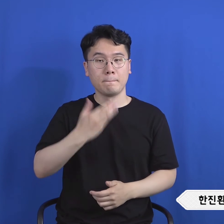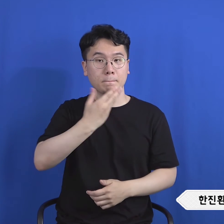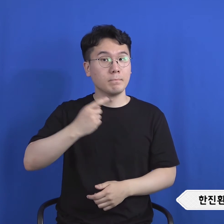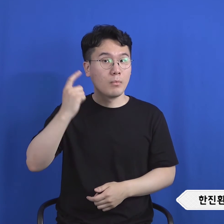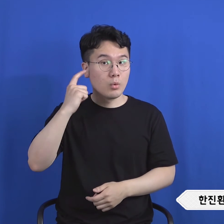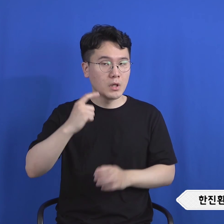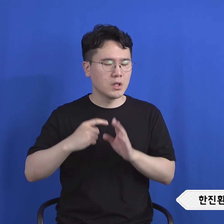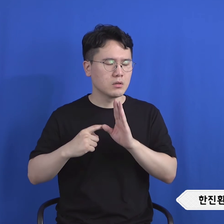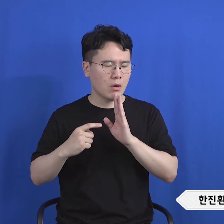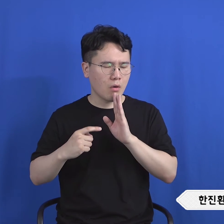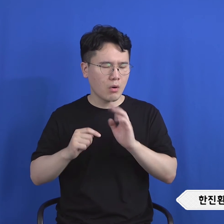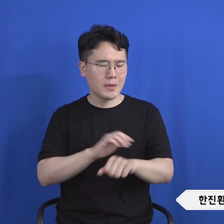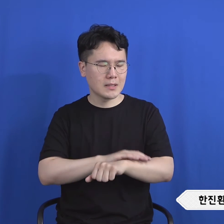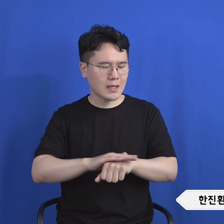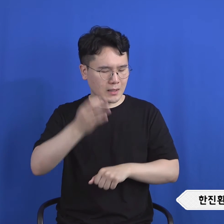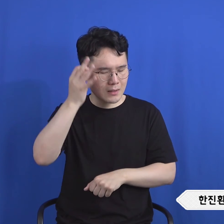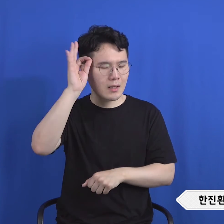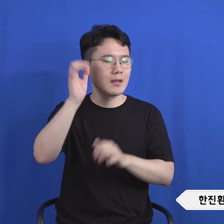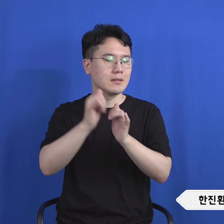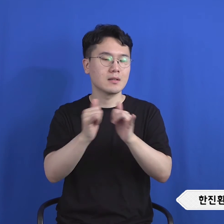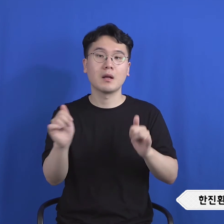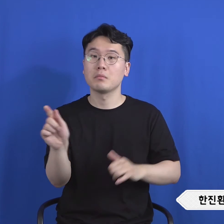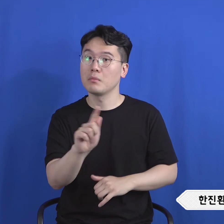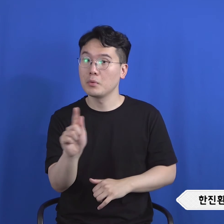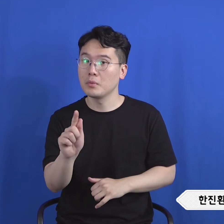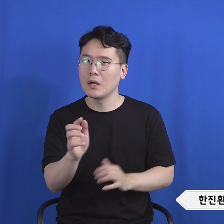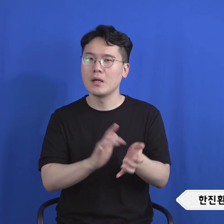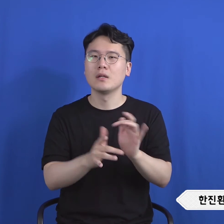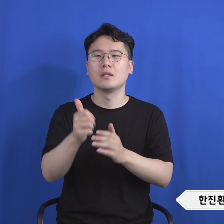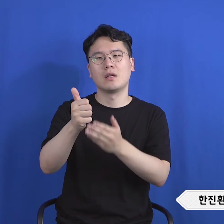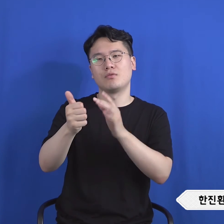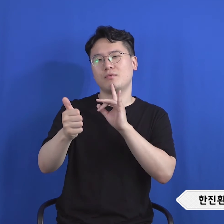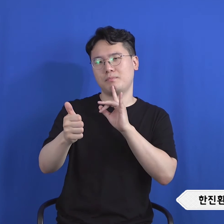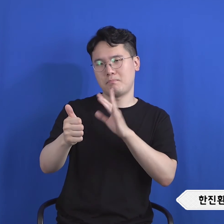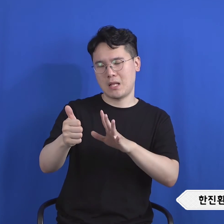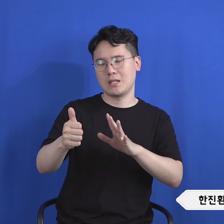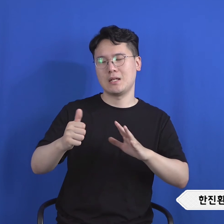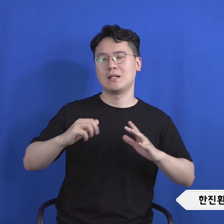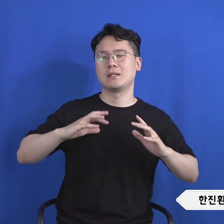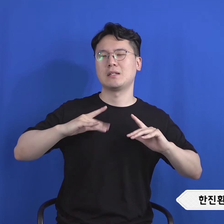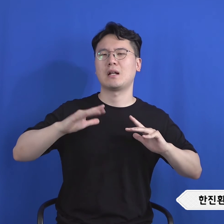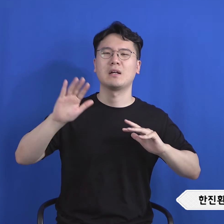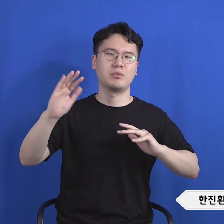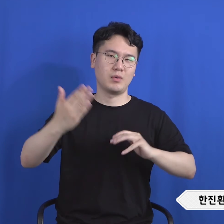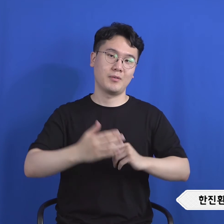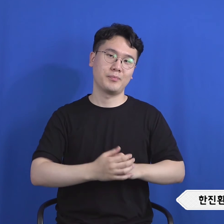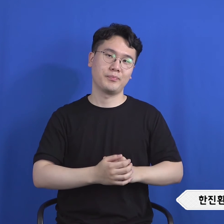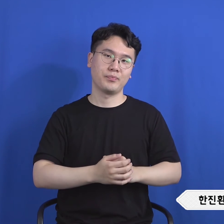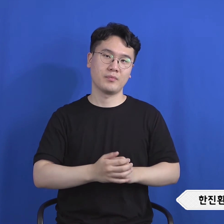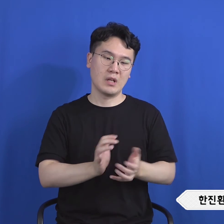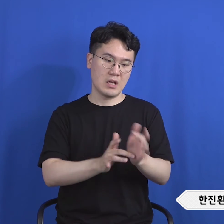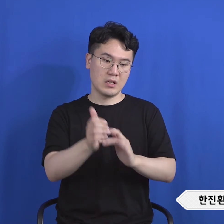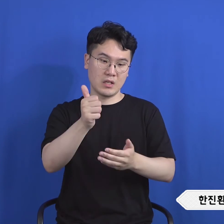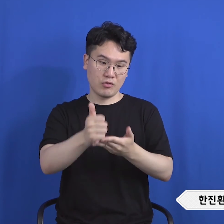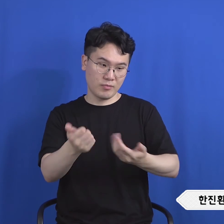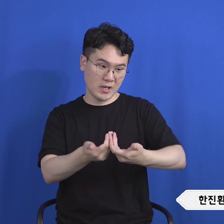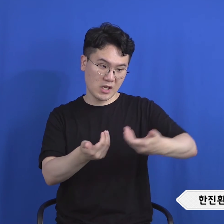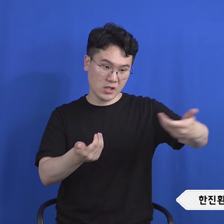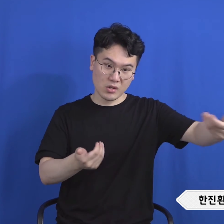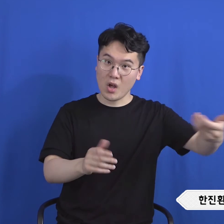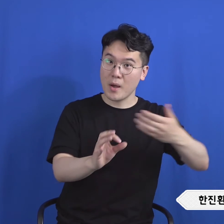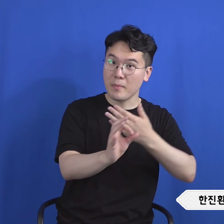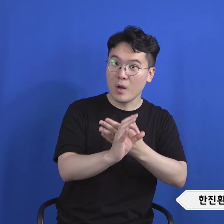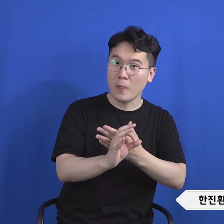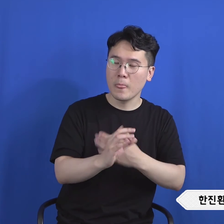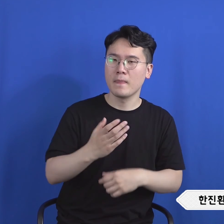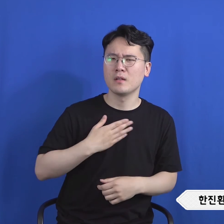복음을 정말로 깨닫는 사람은 예수님만을 자랑하게 됩니다. 예수님을 떠나서는 내 자신의